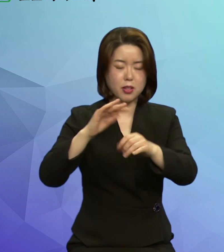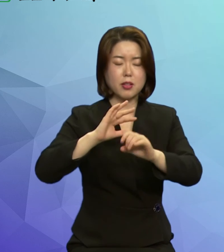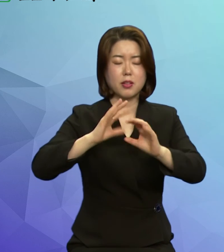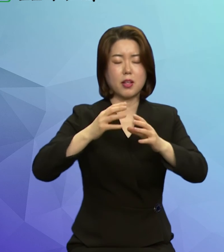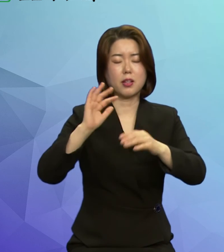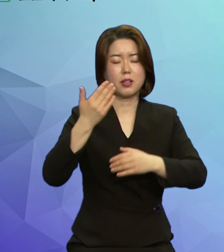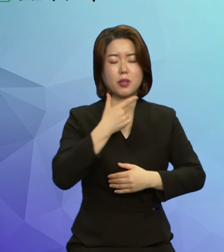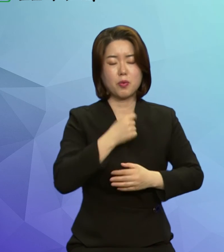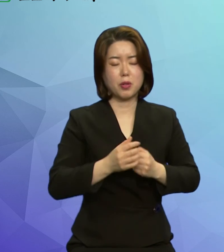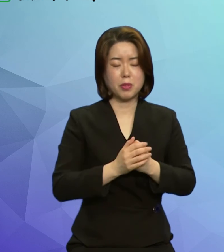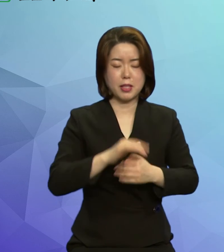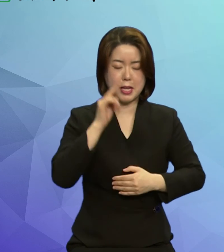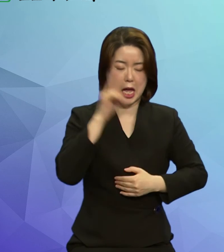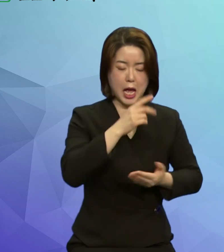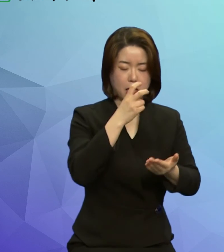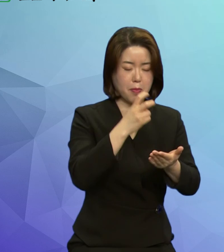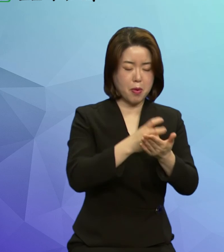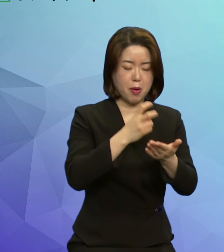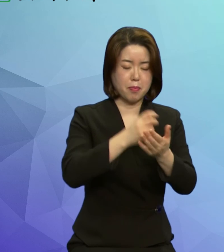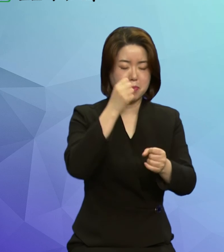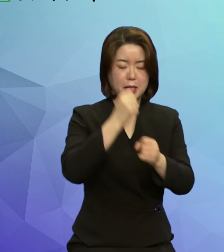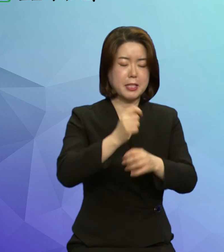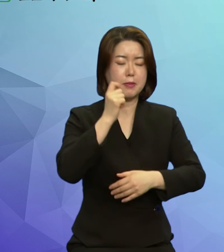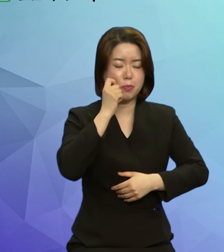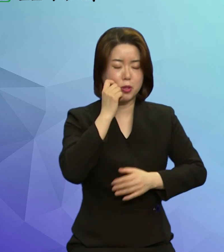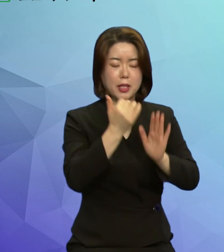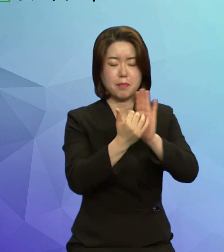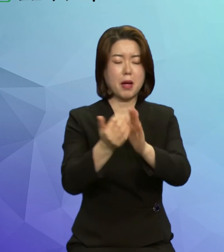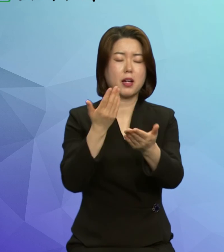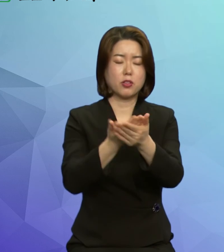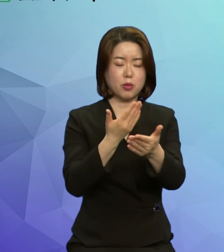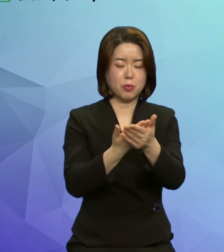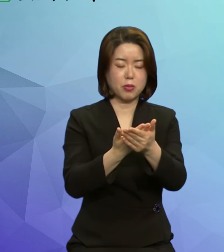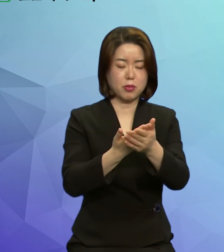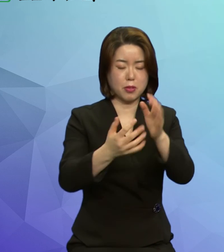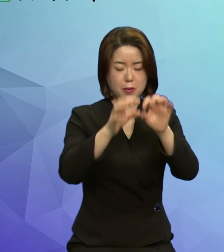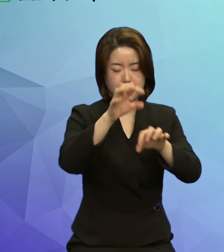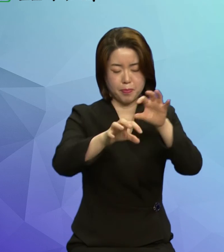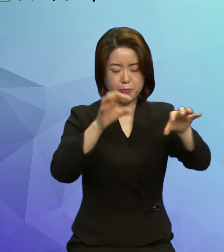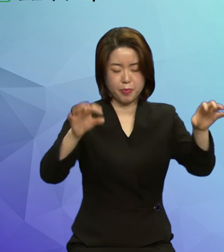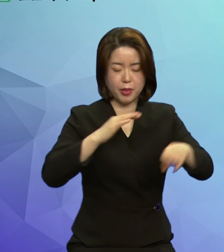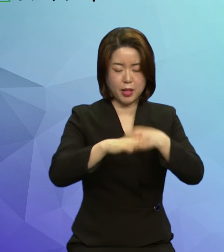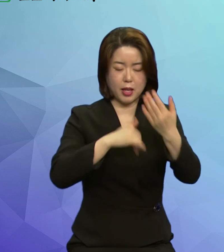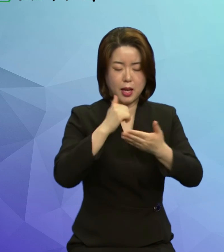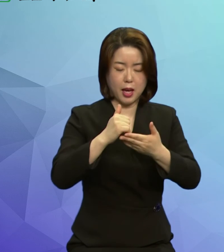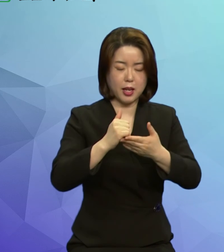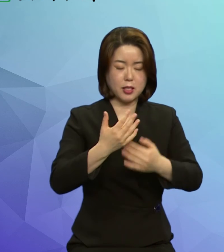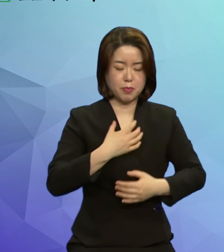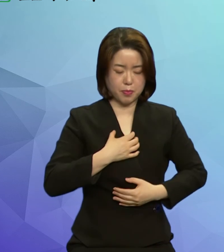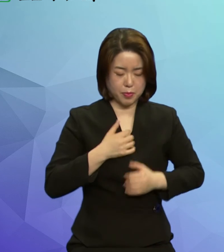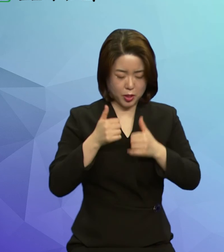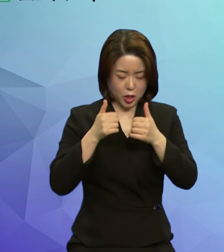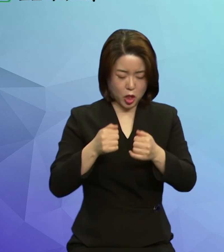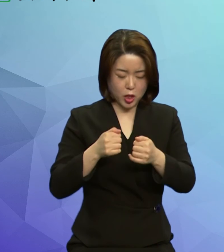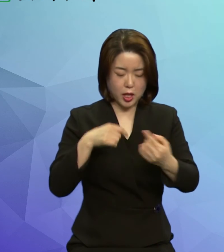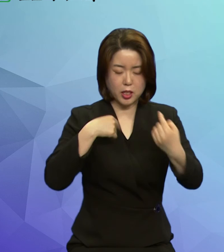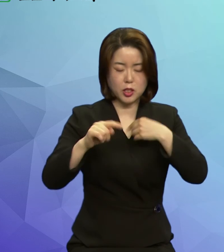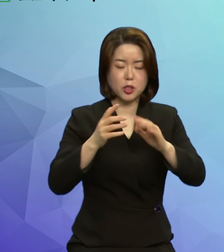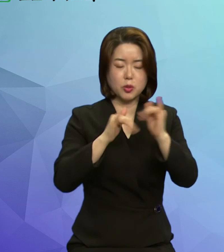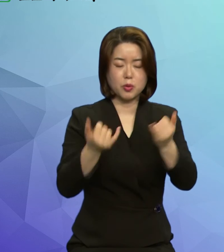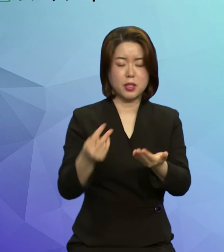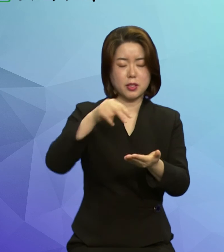원합니다. 악한 법이 제정되지 못하게 하소서. 각계각층에 하나님을 경외하는 지도자들이 세워지게